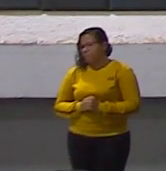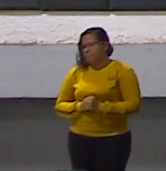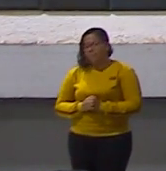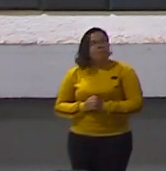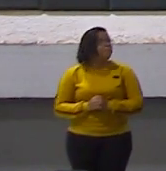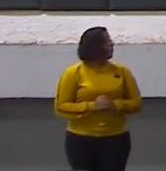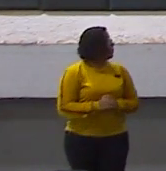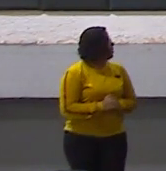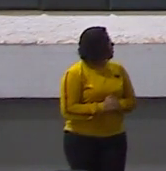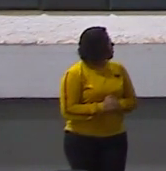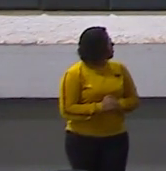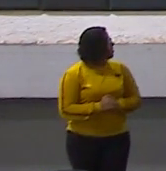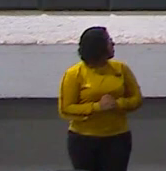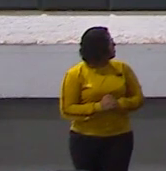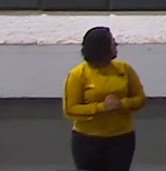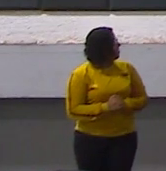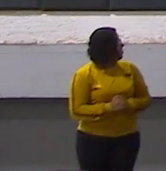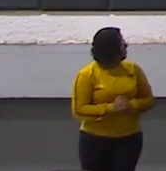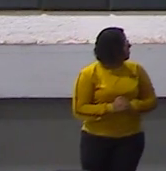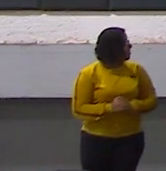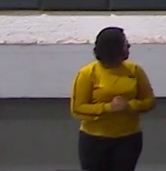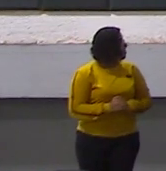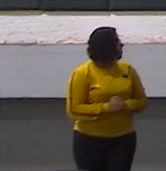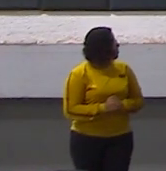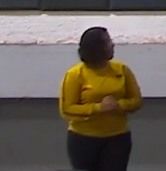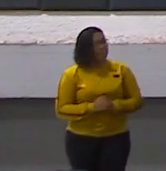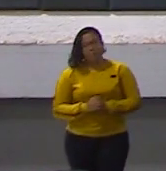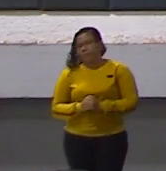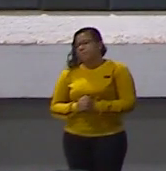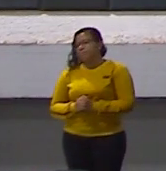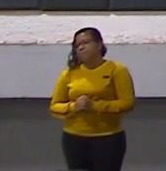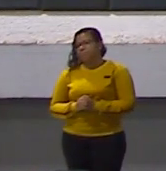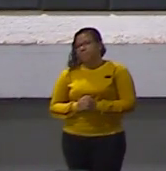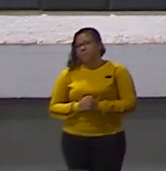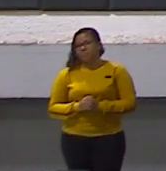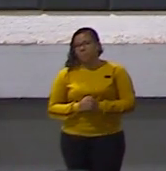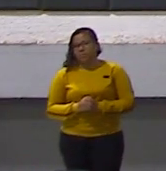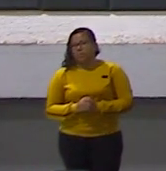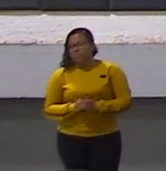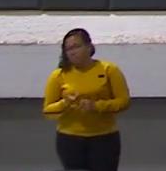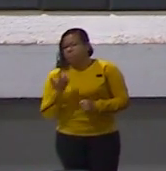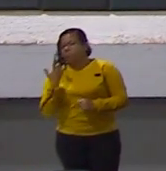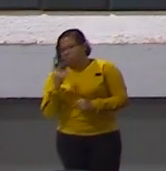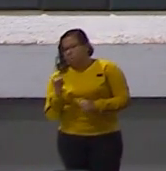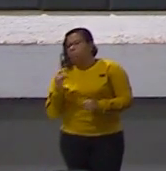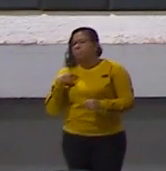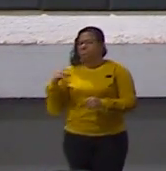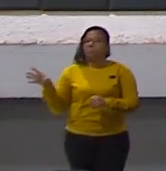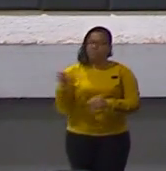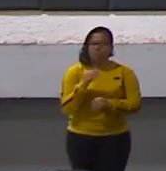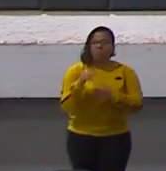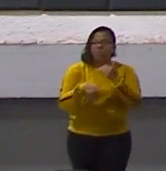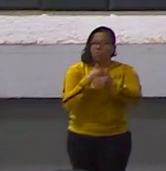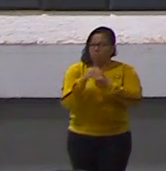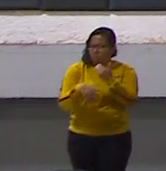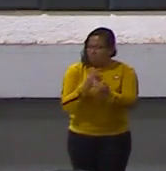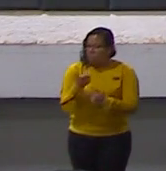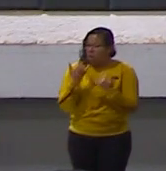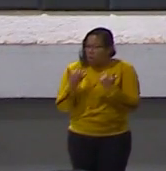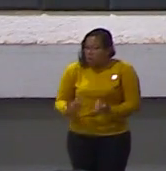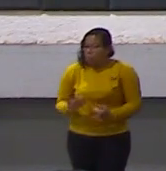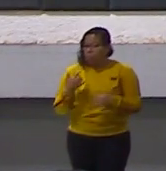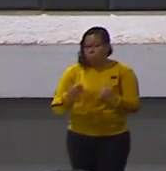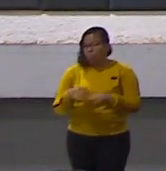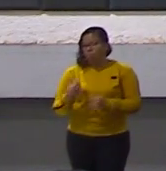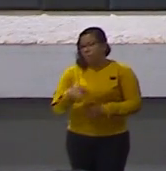el pequeño asunto entonces junto con todo este proceso hay algo interesante sobre lo